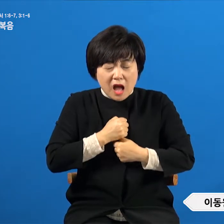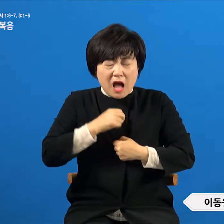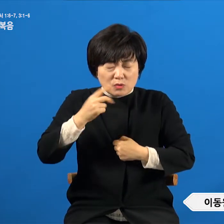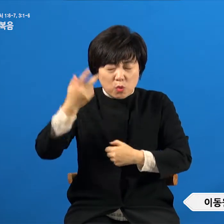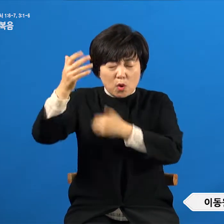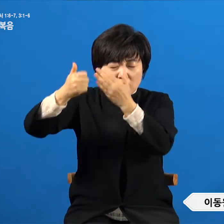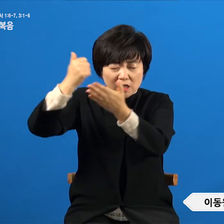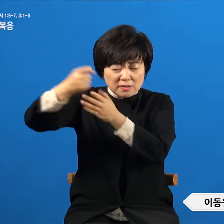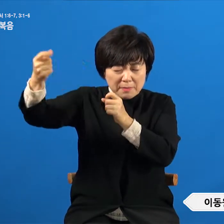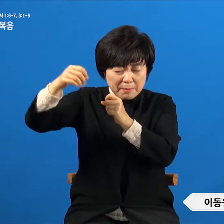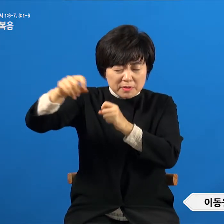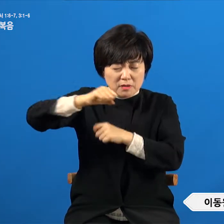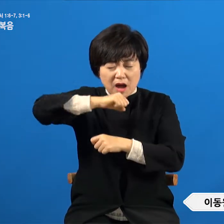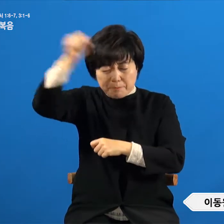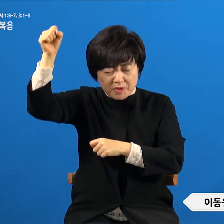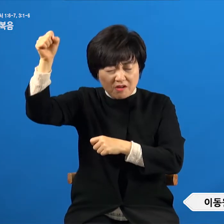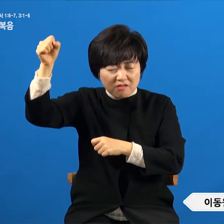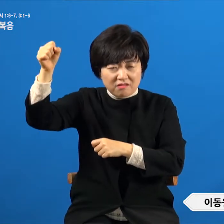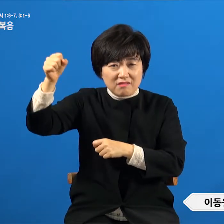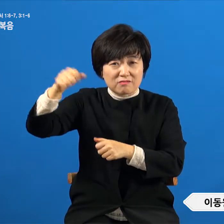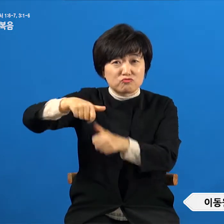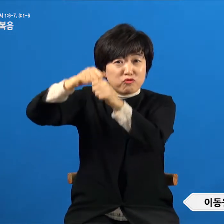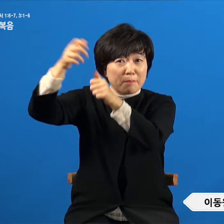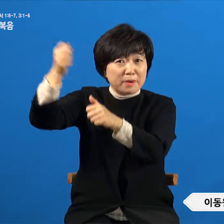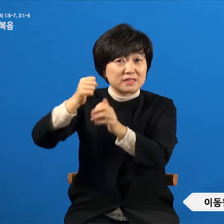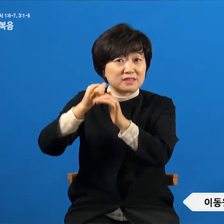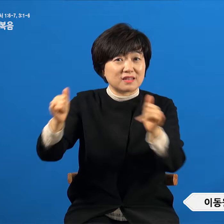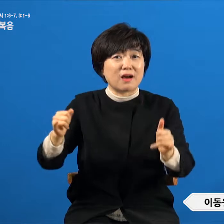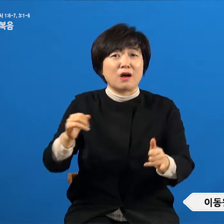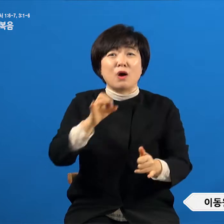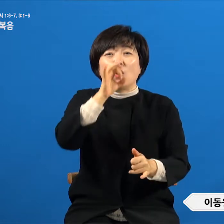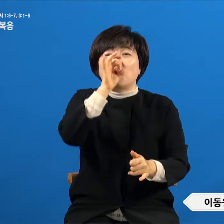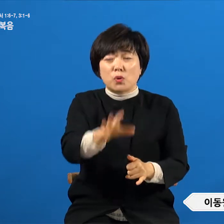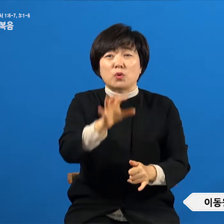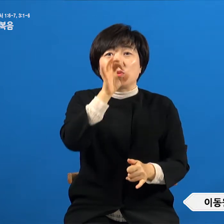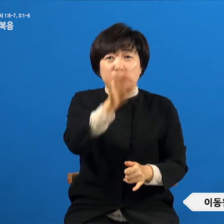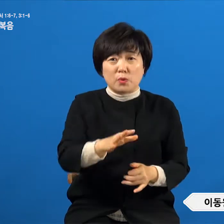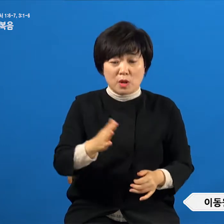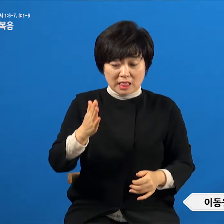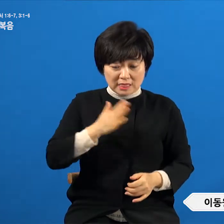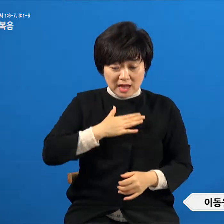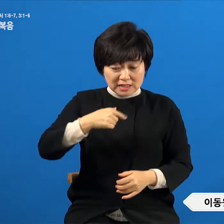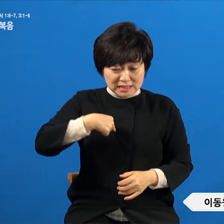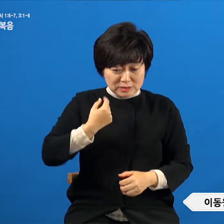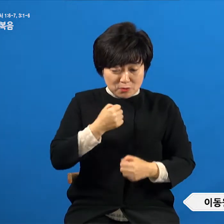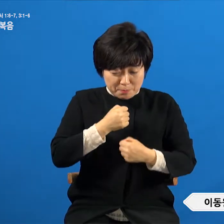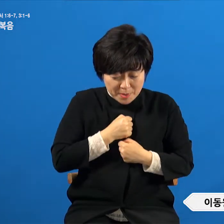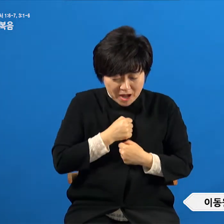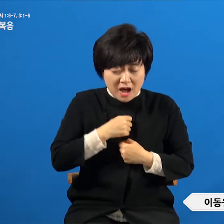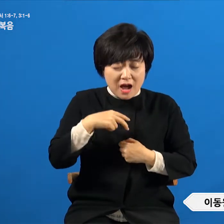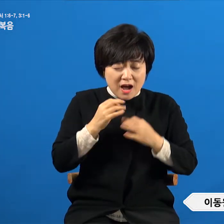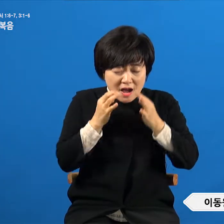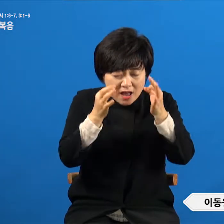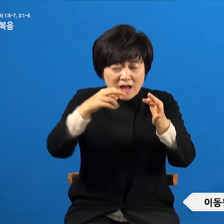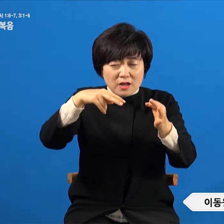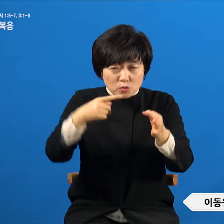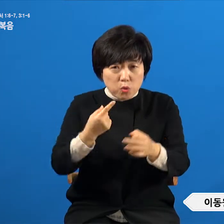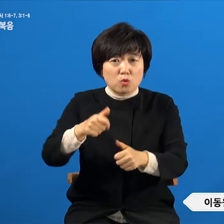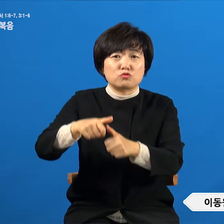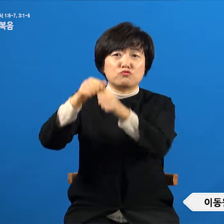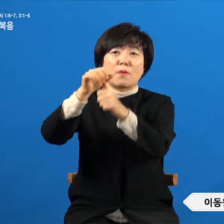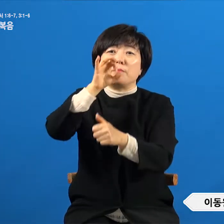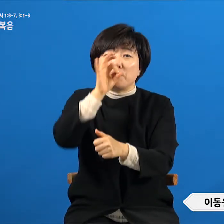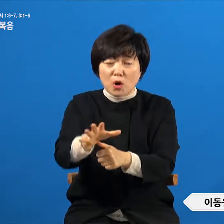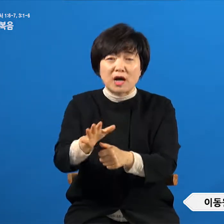앞에 합격받을 사람 아무도 없다는 것입니다. 내가 나를 구할 수 없기 때문에, 내 최선도 나를 구할 수가 없기 때문에,